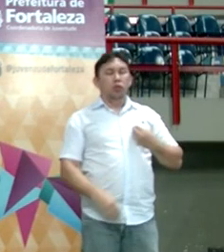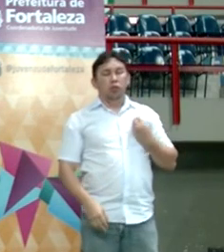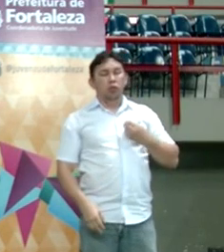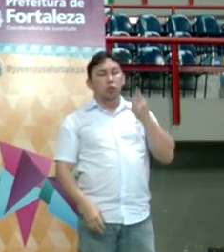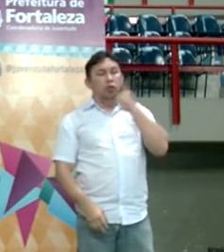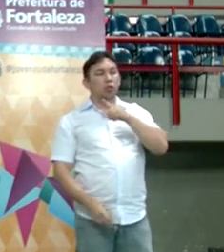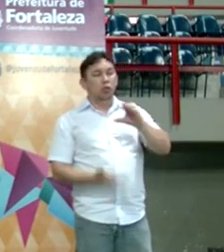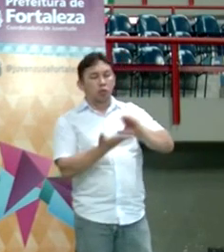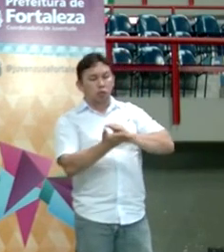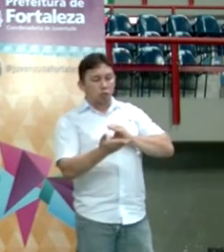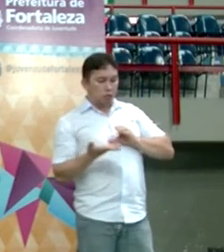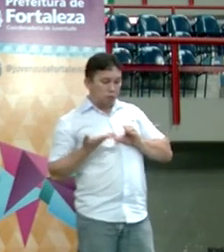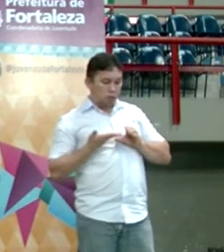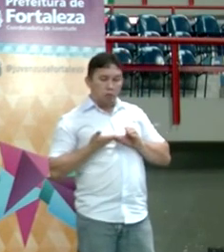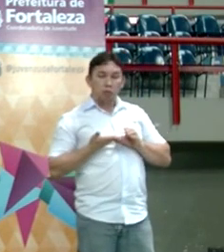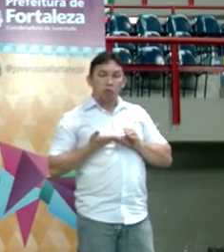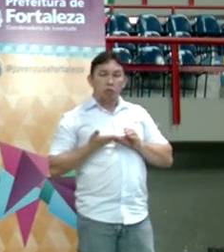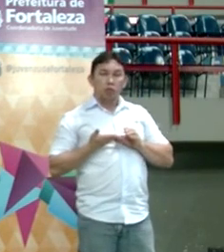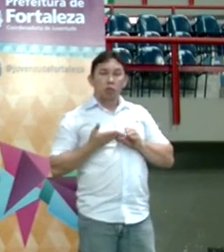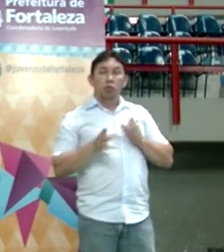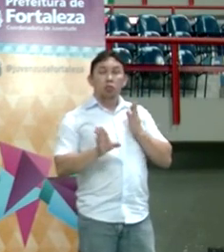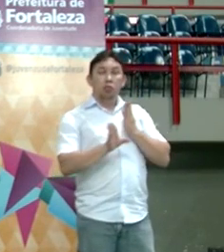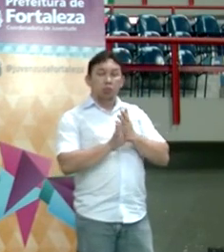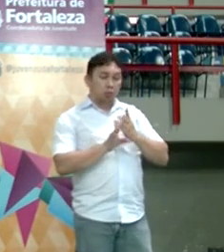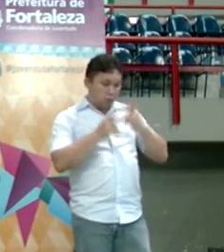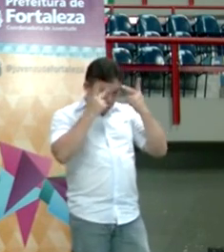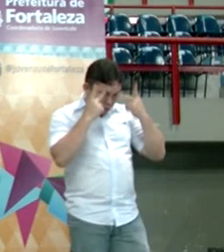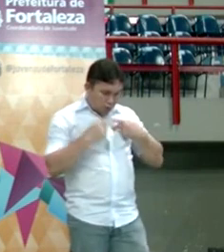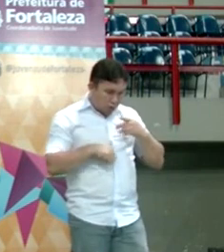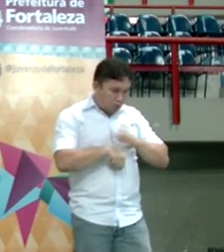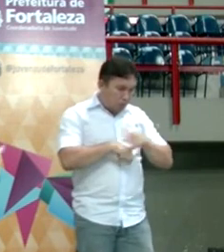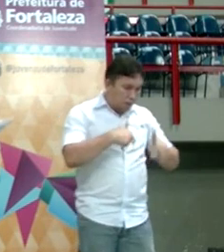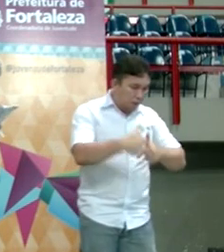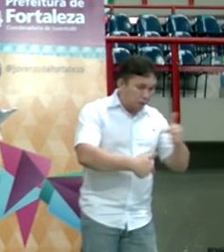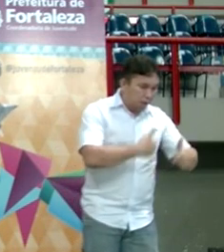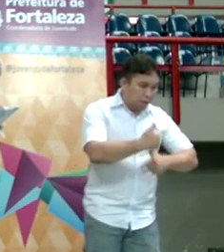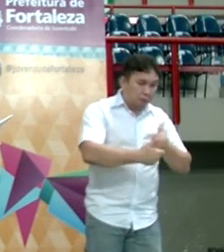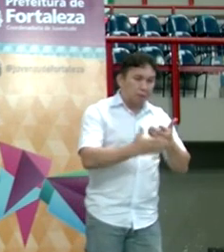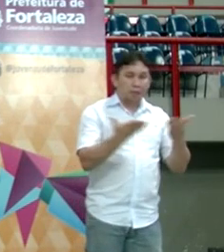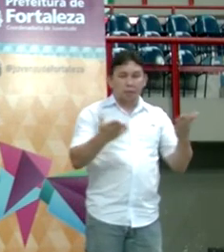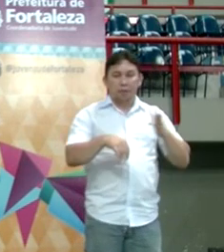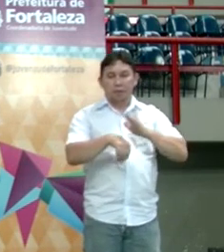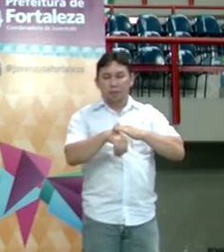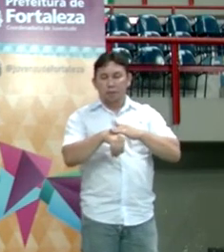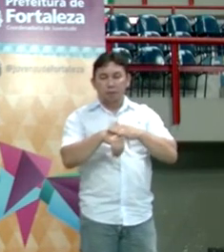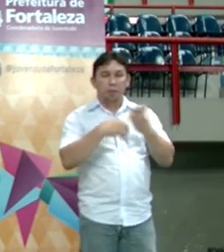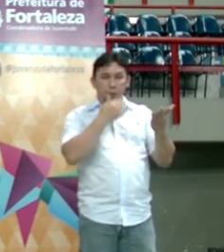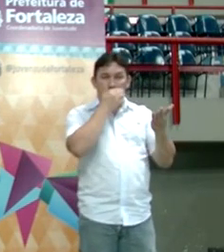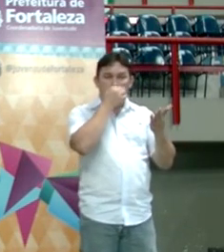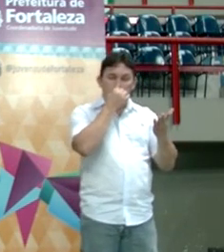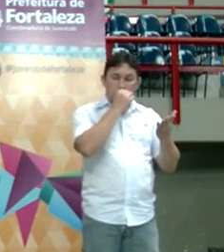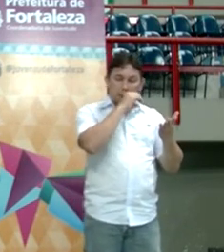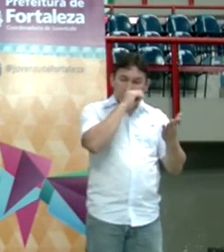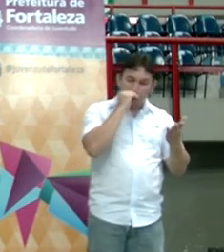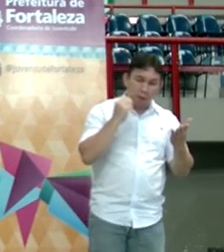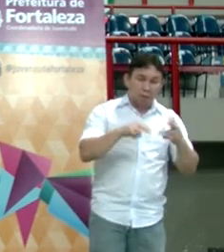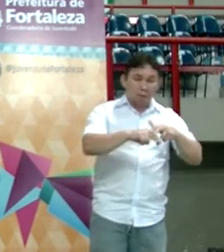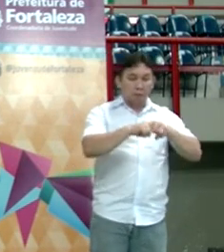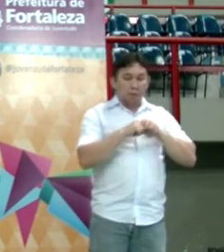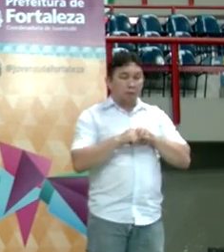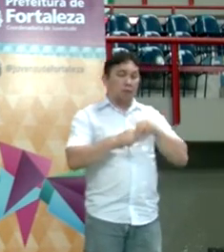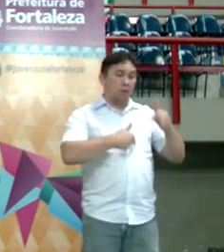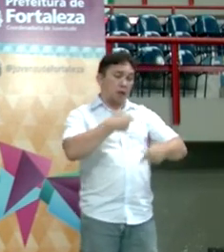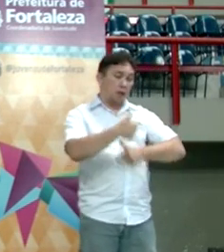sobreviver financeiramente? Se você recebe nos dias que você trabalha, todo mundo fica doente, tá? Então,